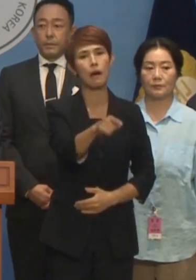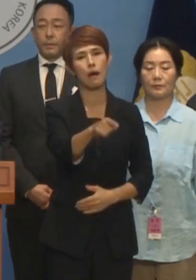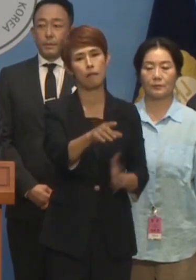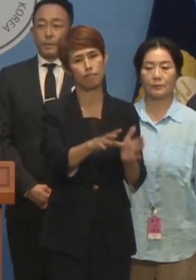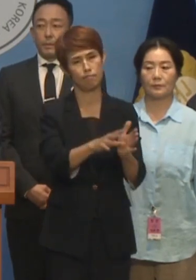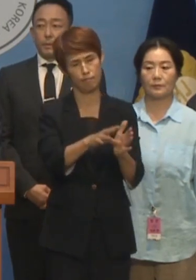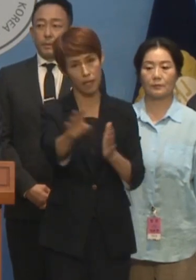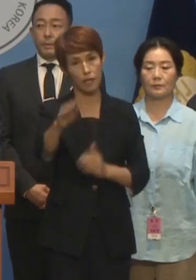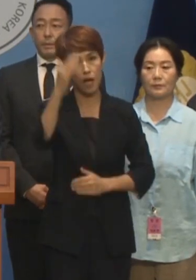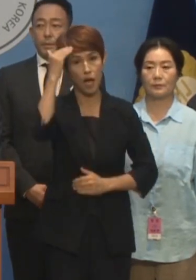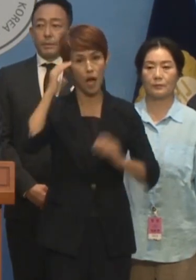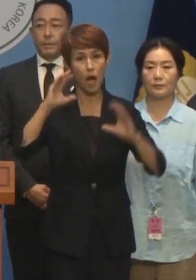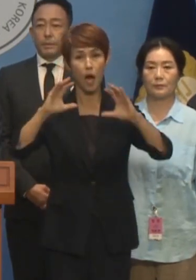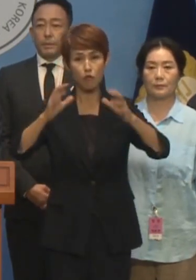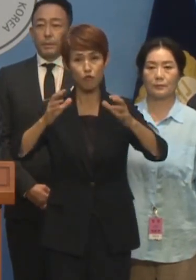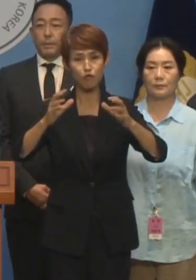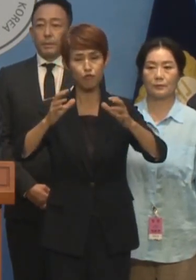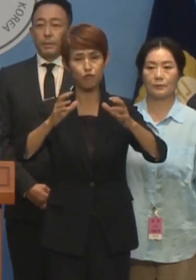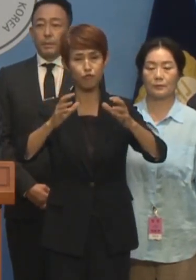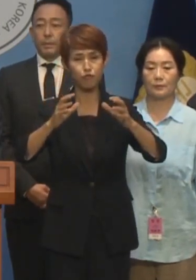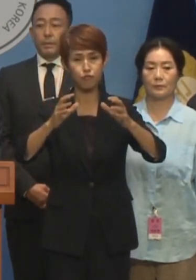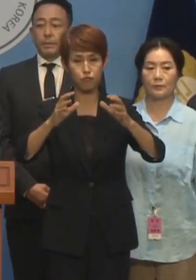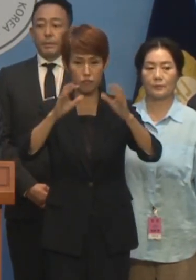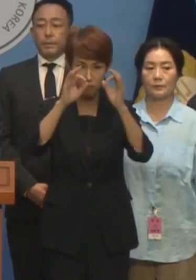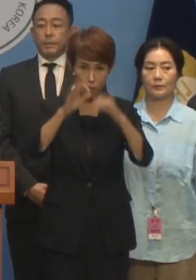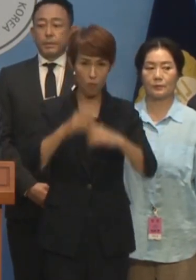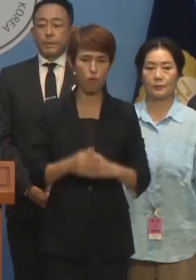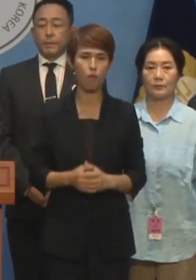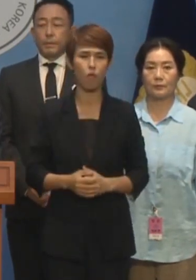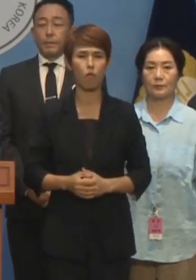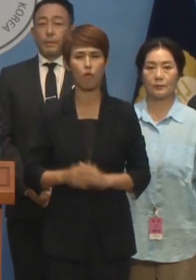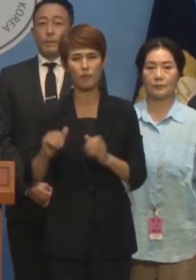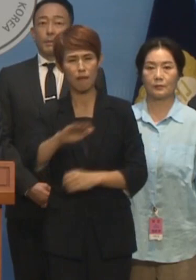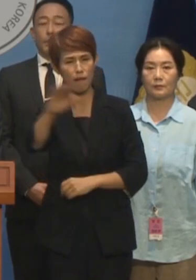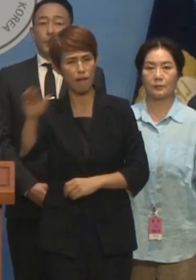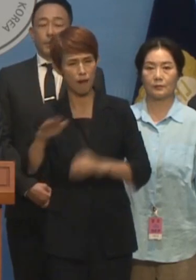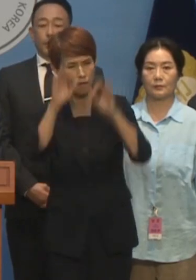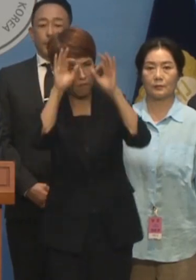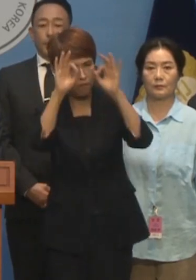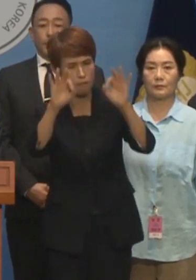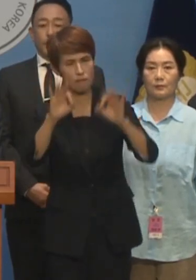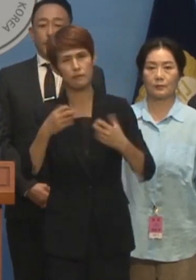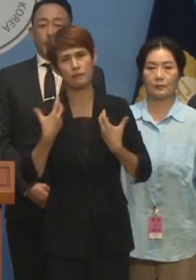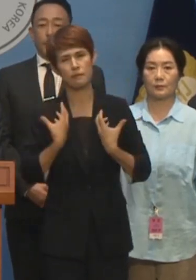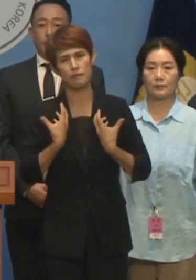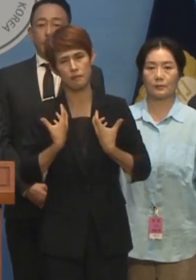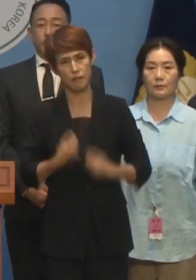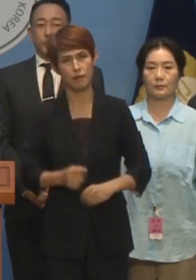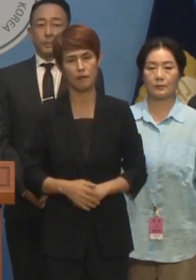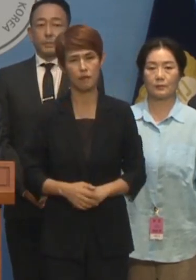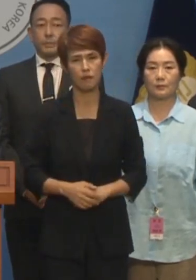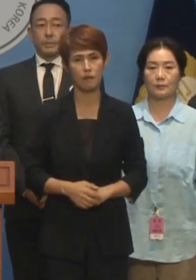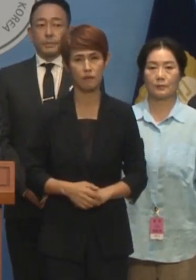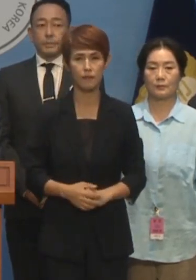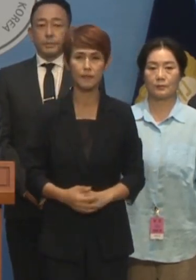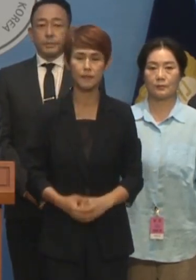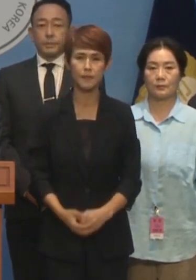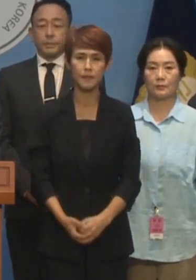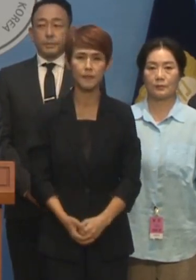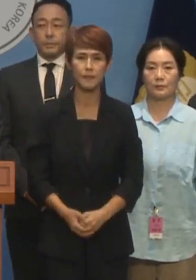치닫는 대한민국을 지켜보며 우리 모두는 실망과 분노를 금할 수